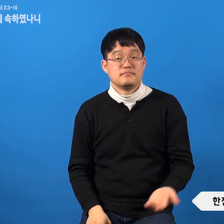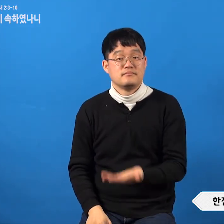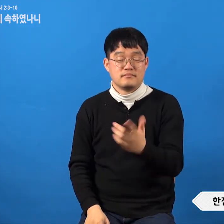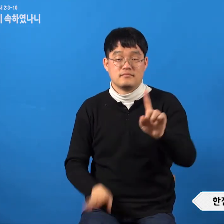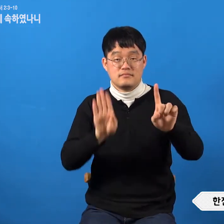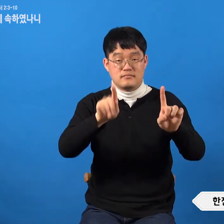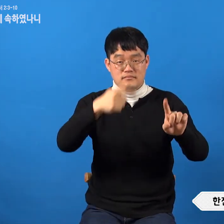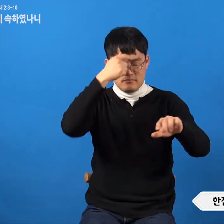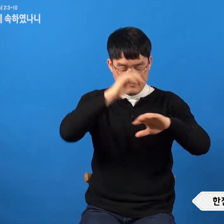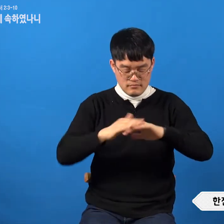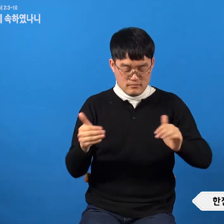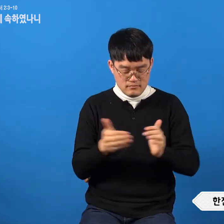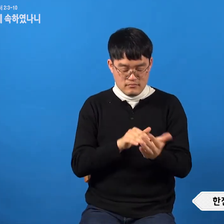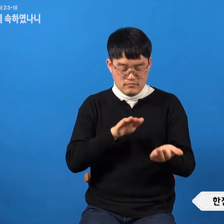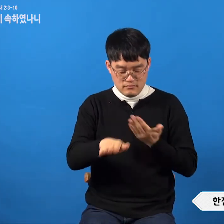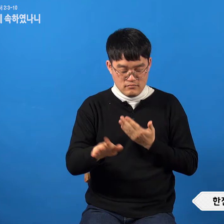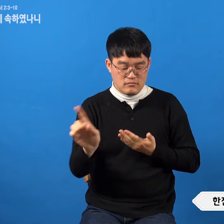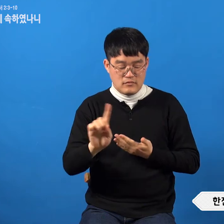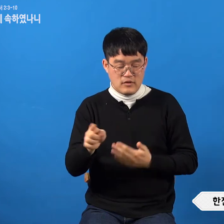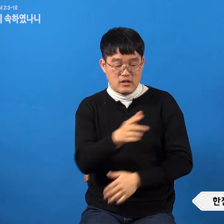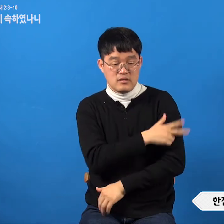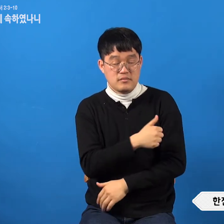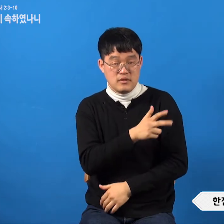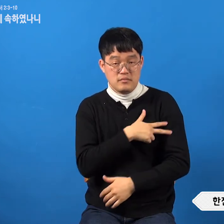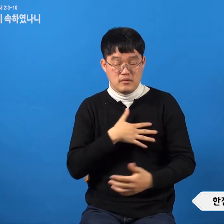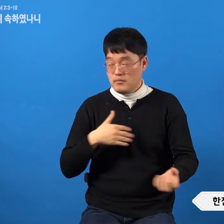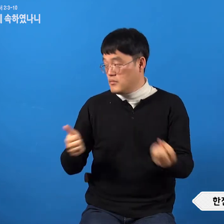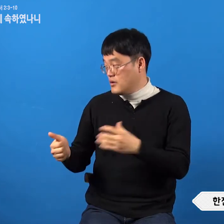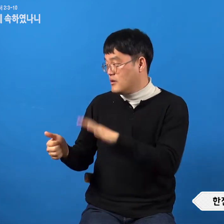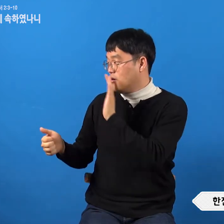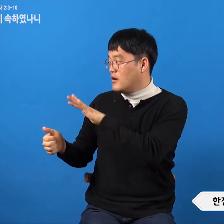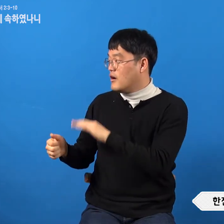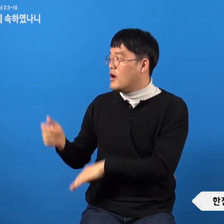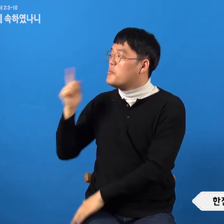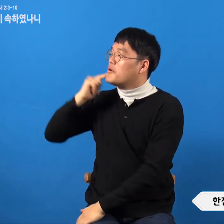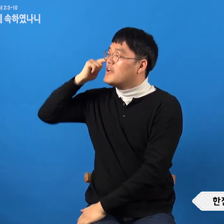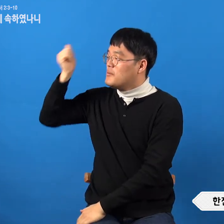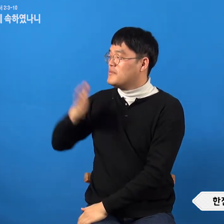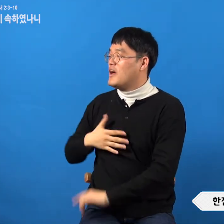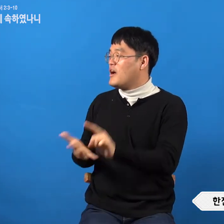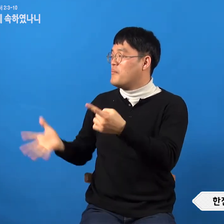1부에 마치고 어떤 집사님이 나가시면서 목사님 100억이 있습니다.